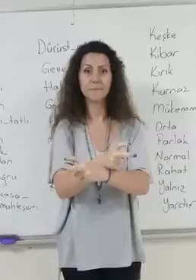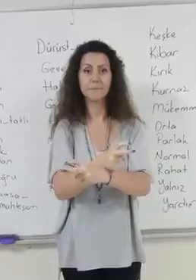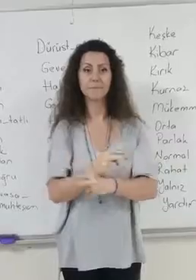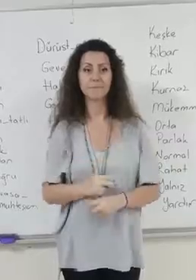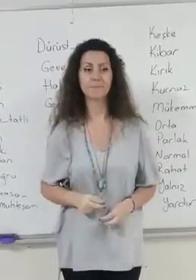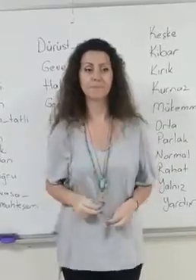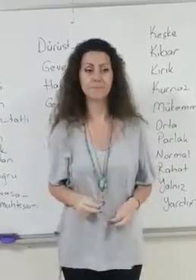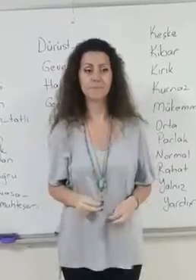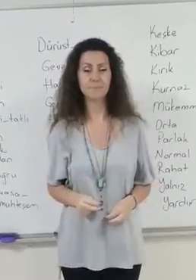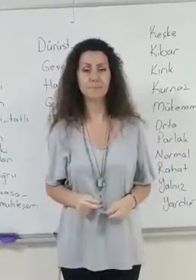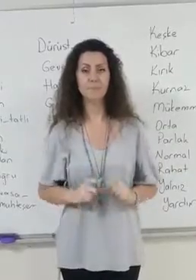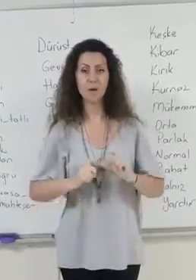soru,